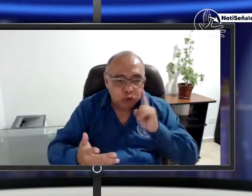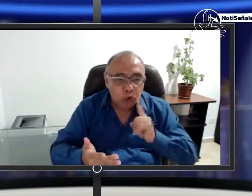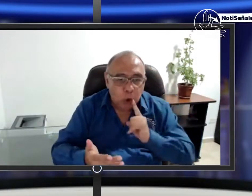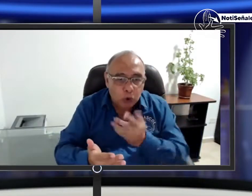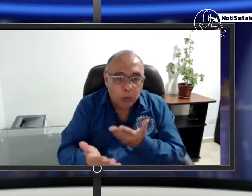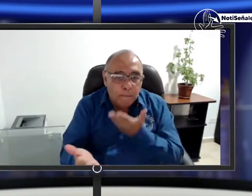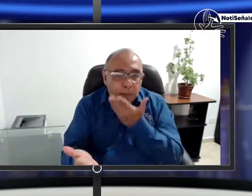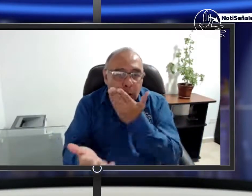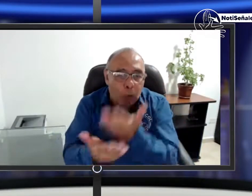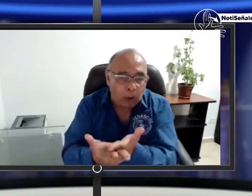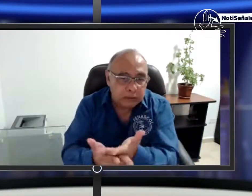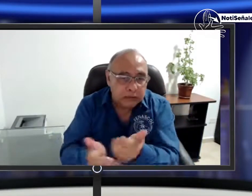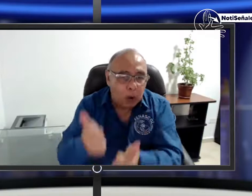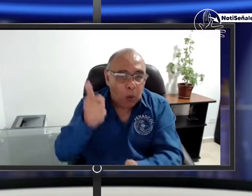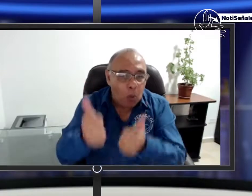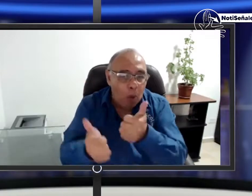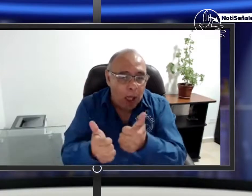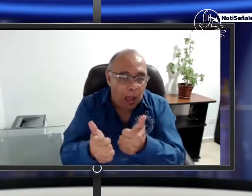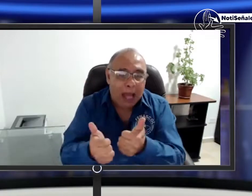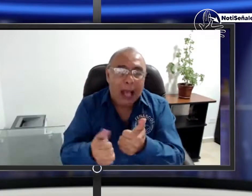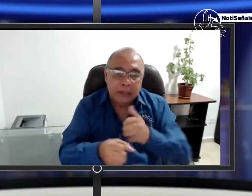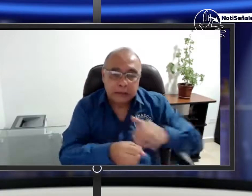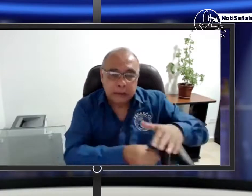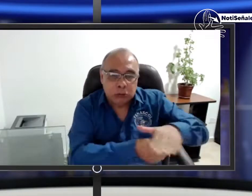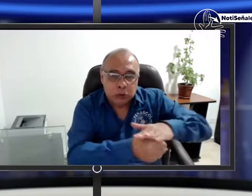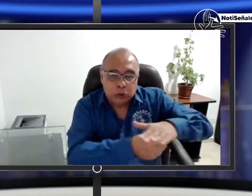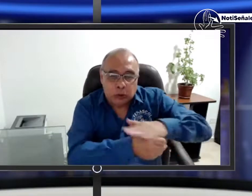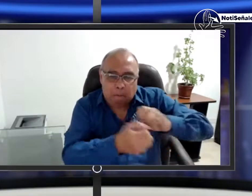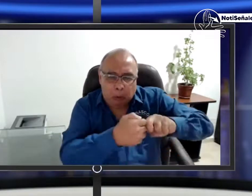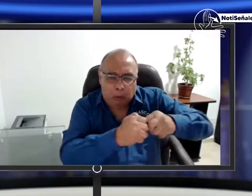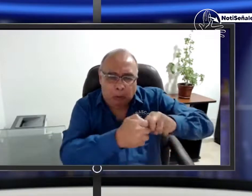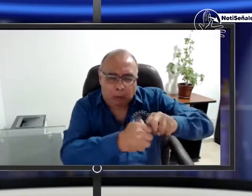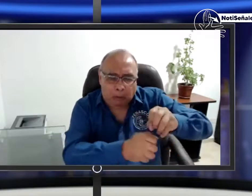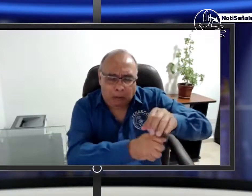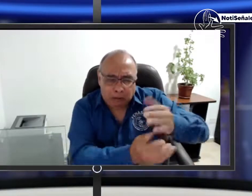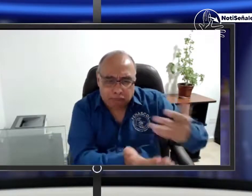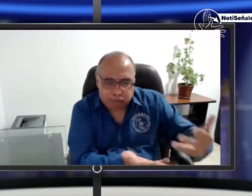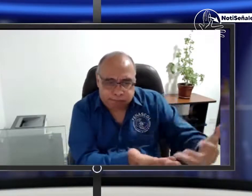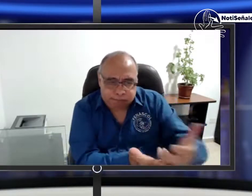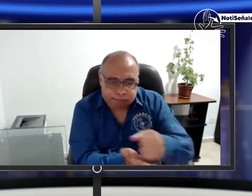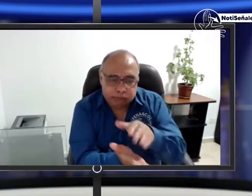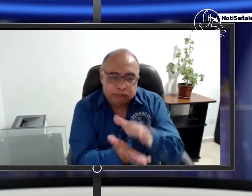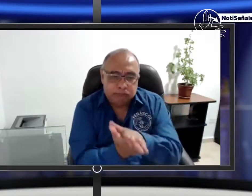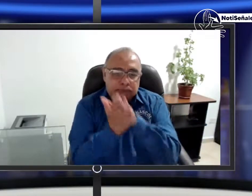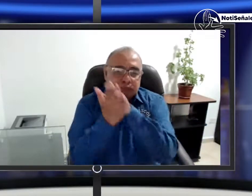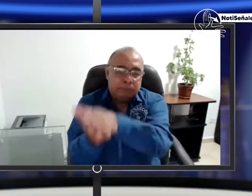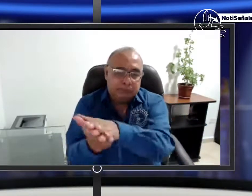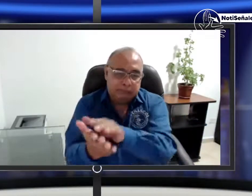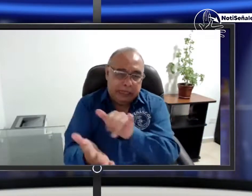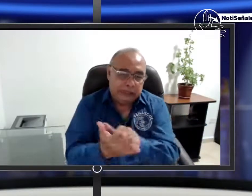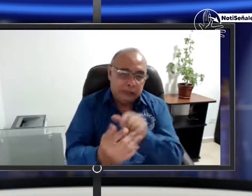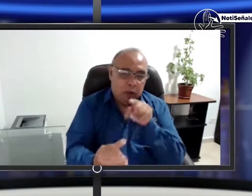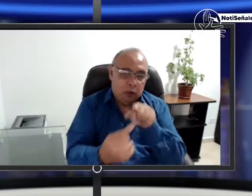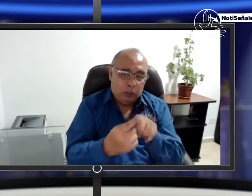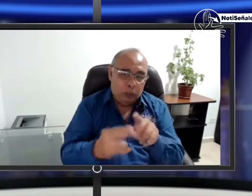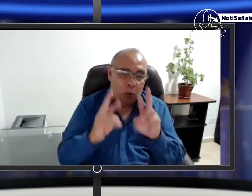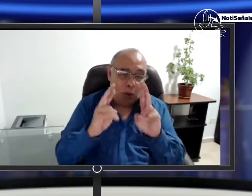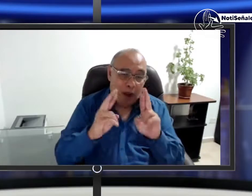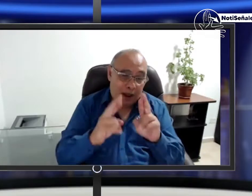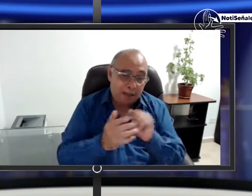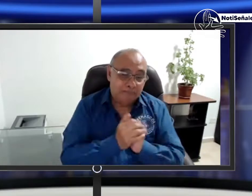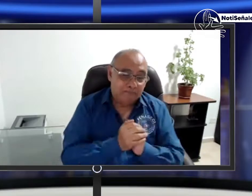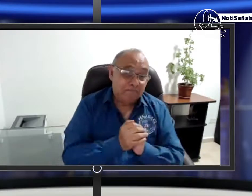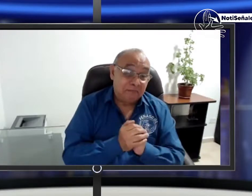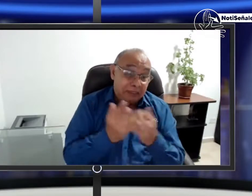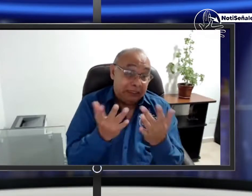momento está haciendo distintos empalmes desde los diferentes ministerios es importante recolectar la